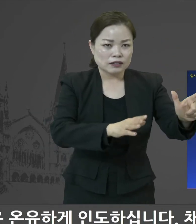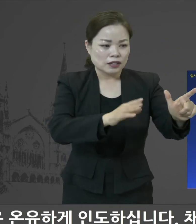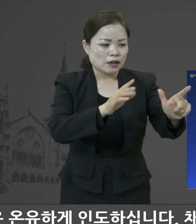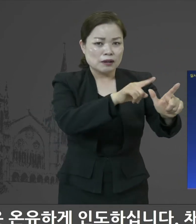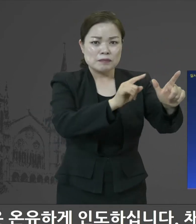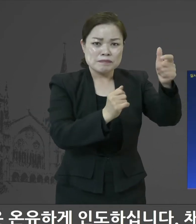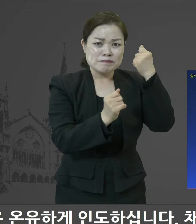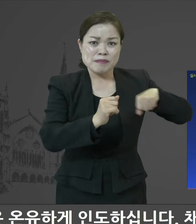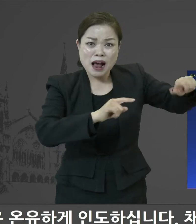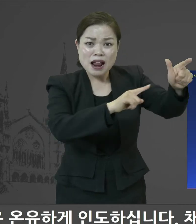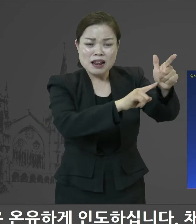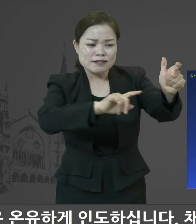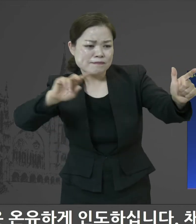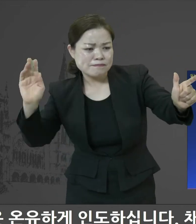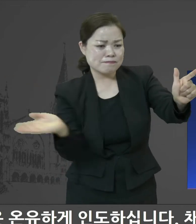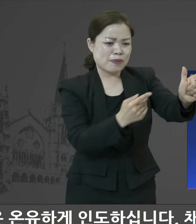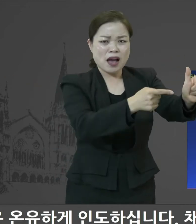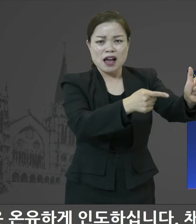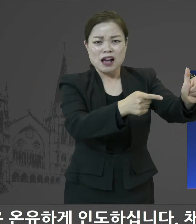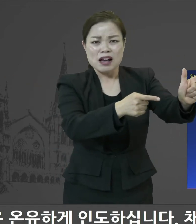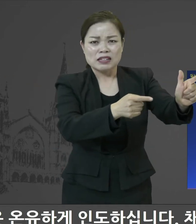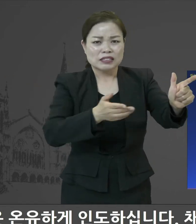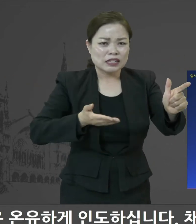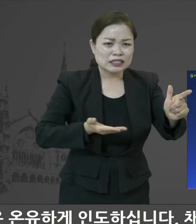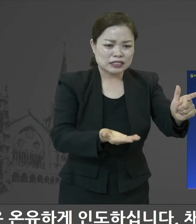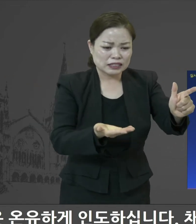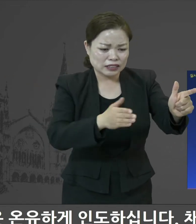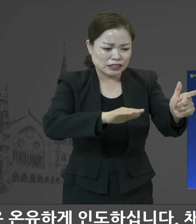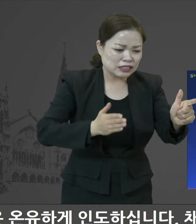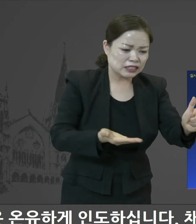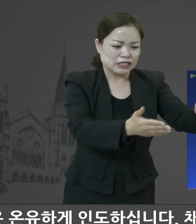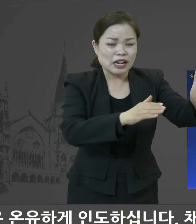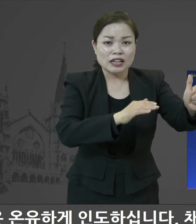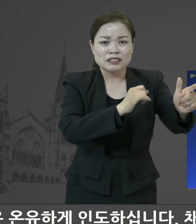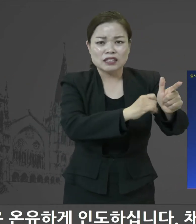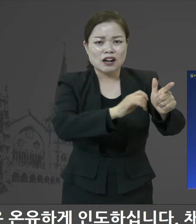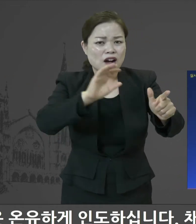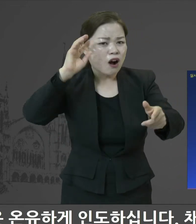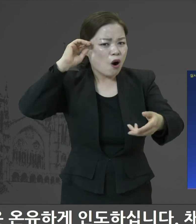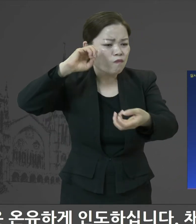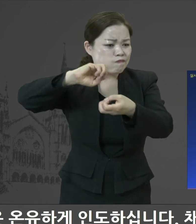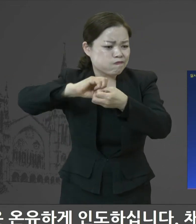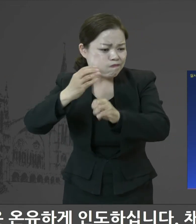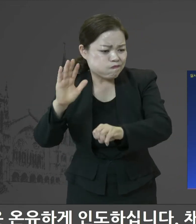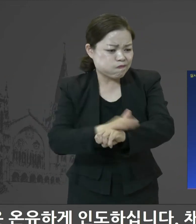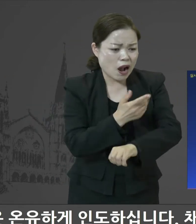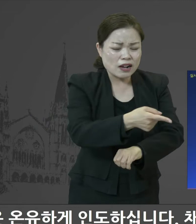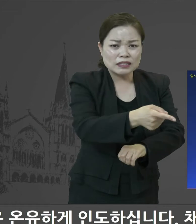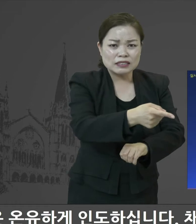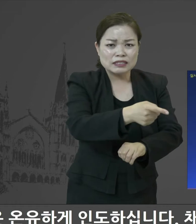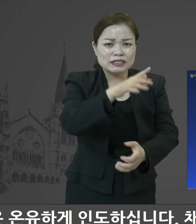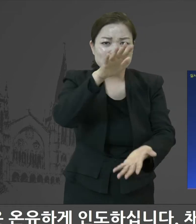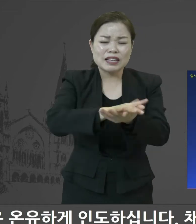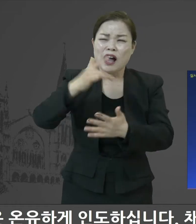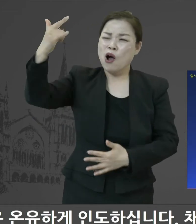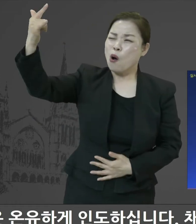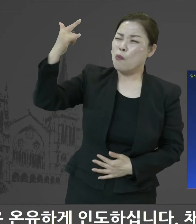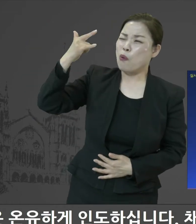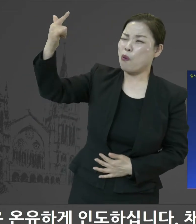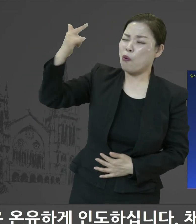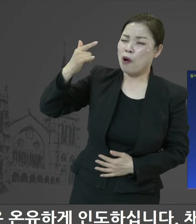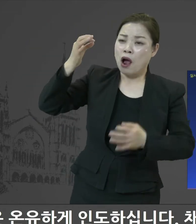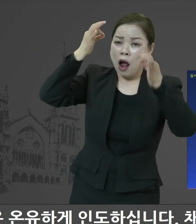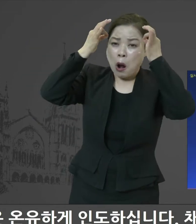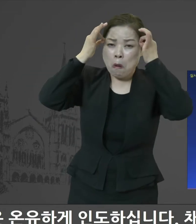듣지 않습니다. 쟁기를 엎어 놓으면 길을 가다가 자꾸 집으로 돌아가려고 하고 엉뚱한 방향으로 갑니다. 그 뜨거운 태양볕 아래서